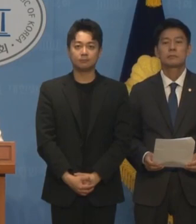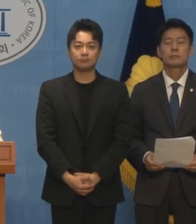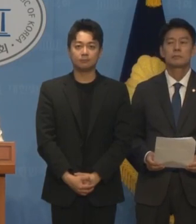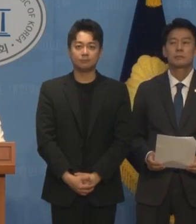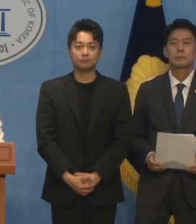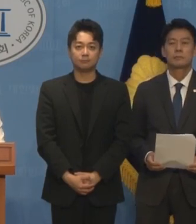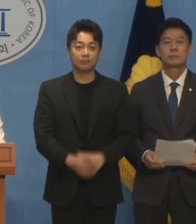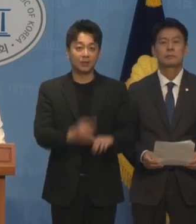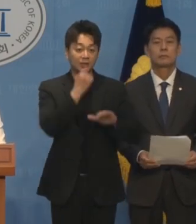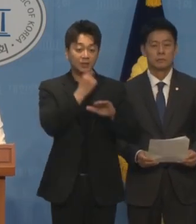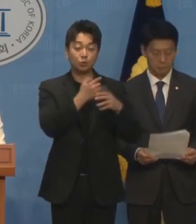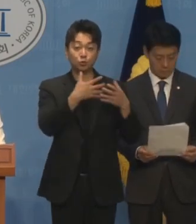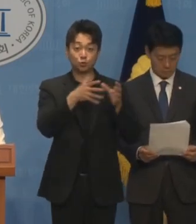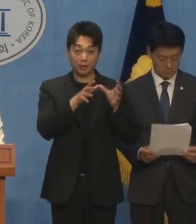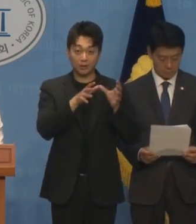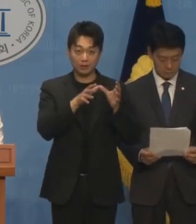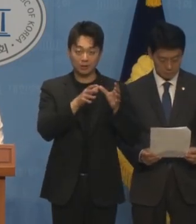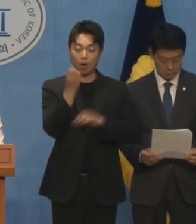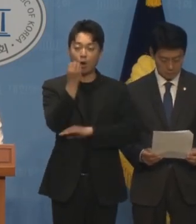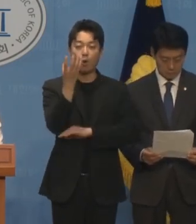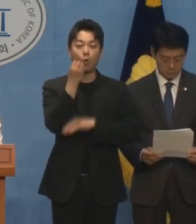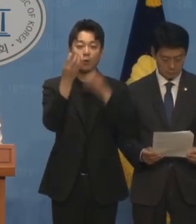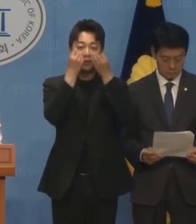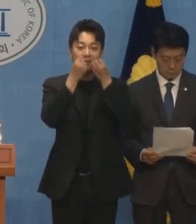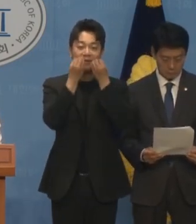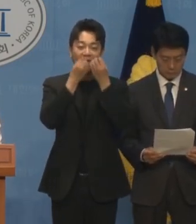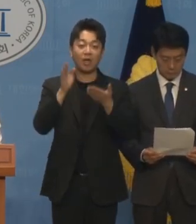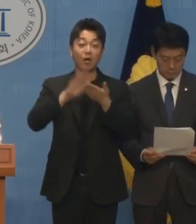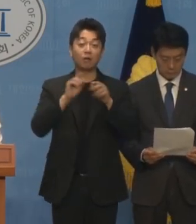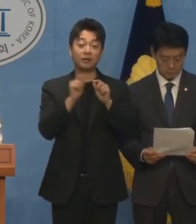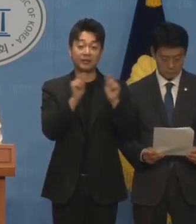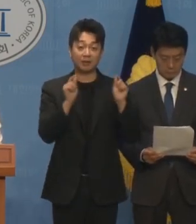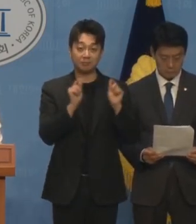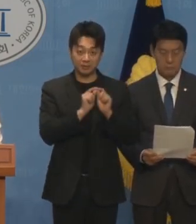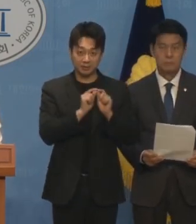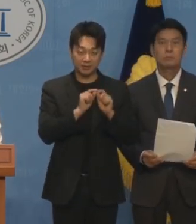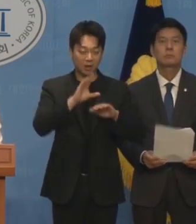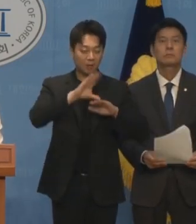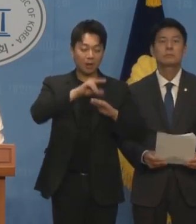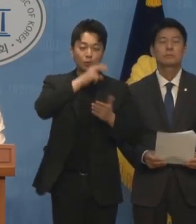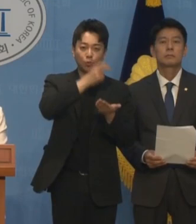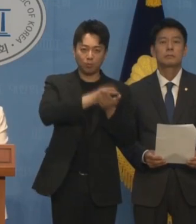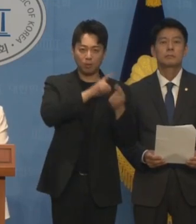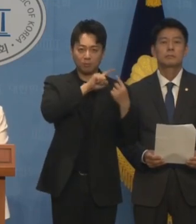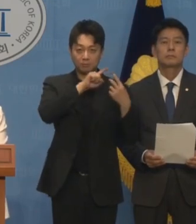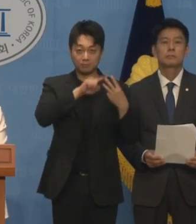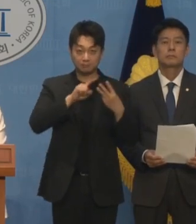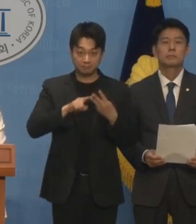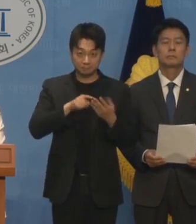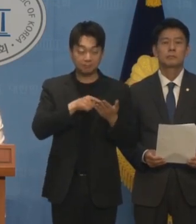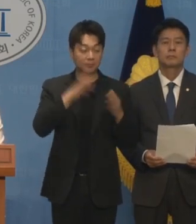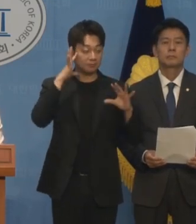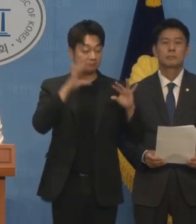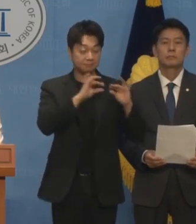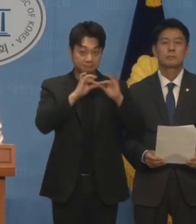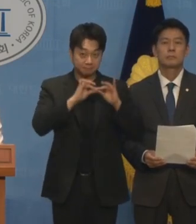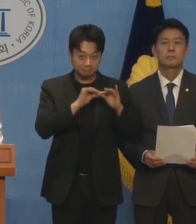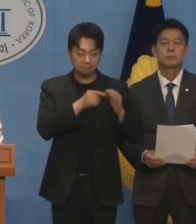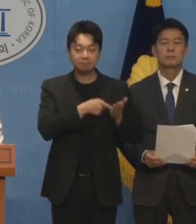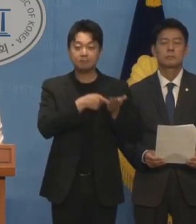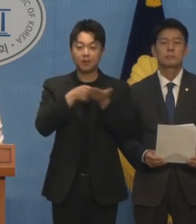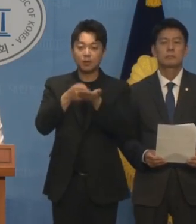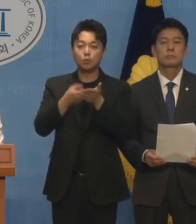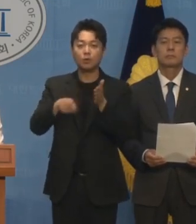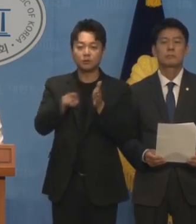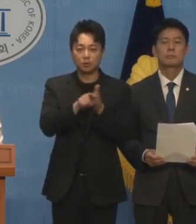네, 더불어민주당은 언론개혁 TF는 현재 방송 3법과 방송입법 개정안을 당론으로 발의하기 위해 철저하게